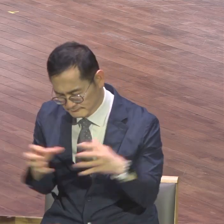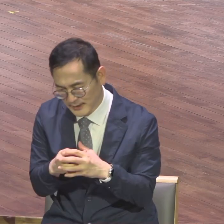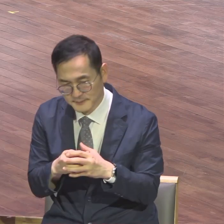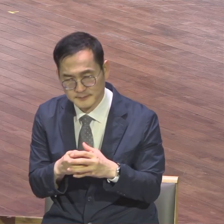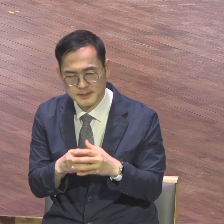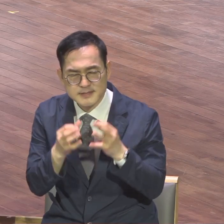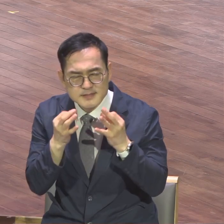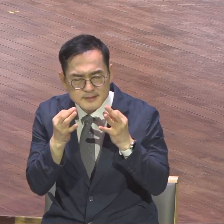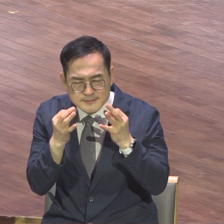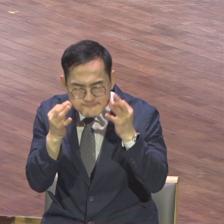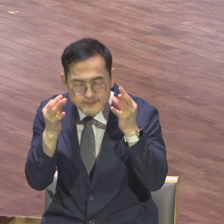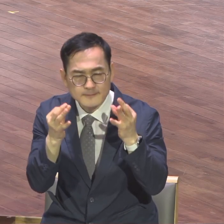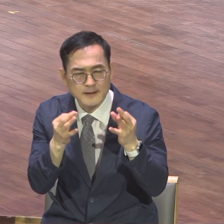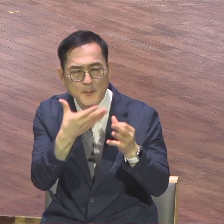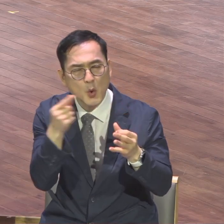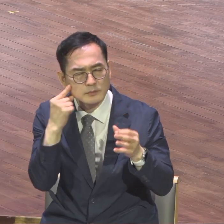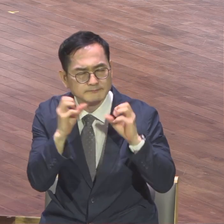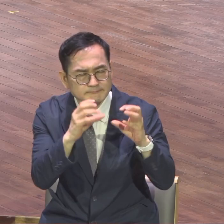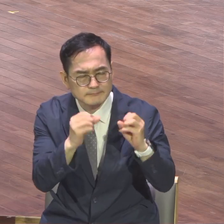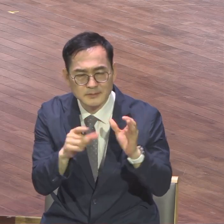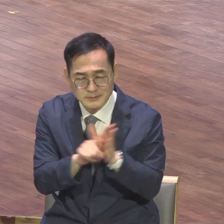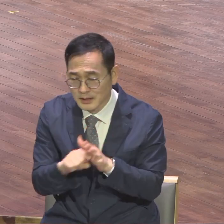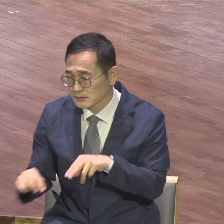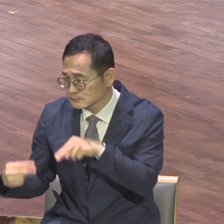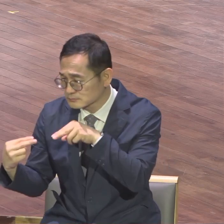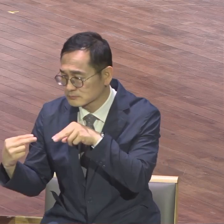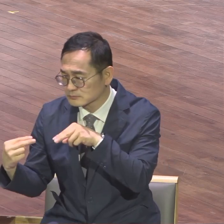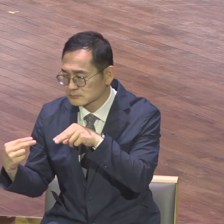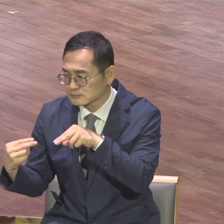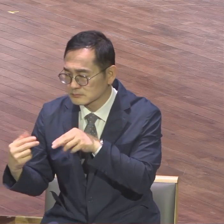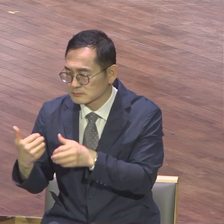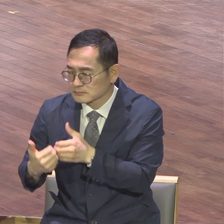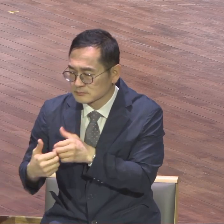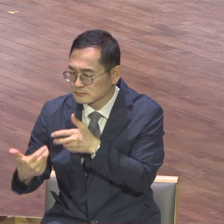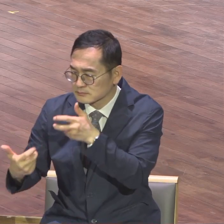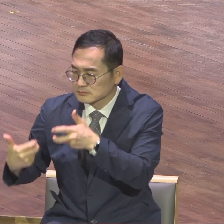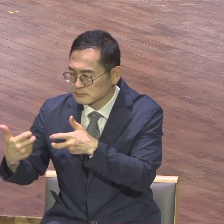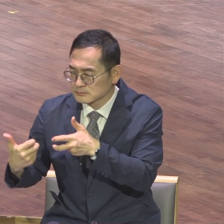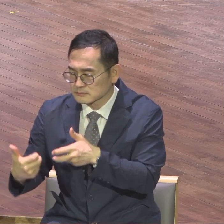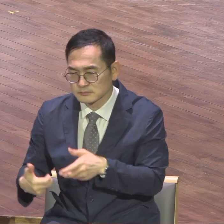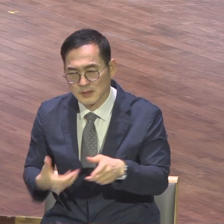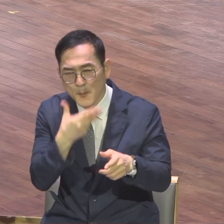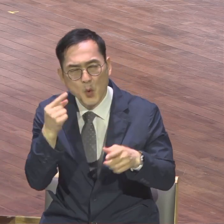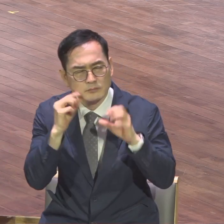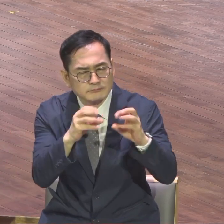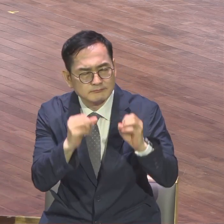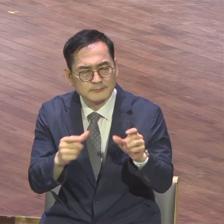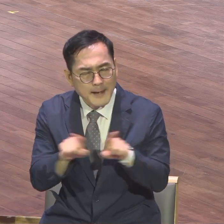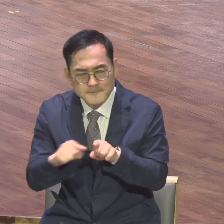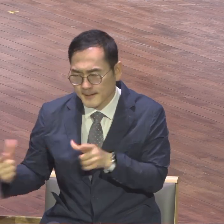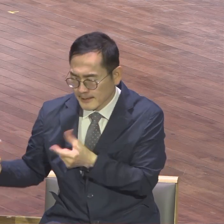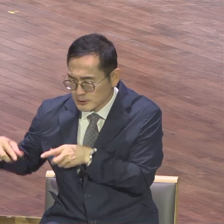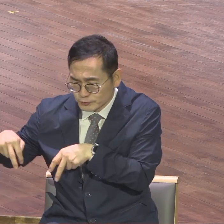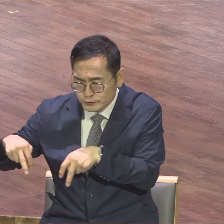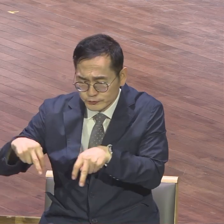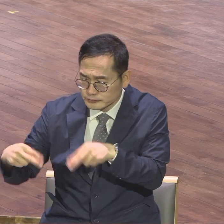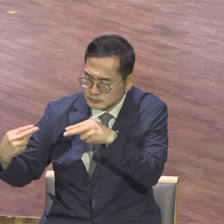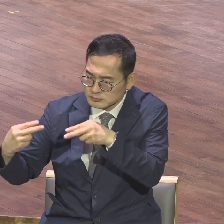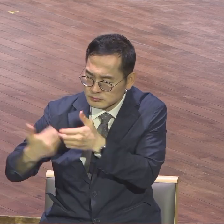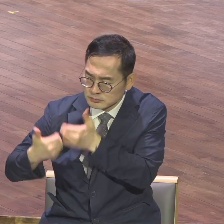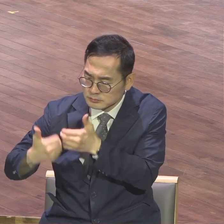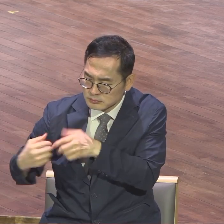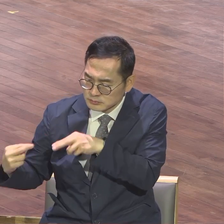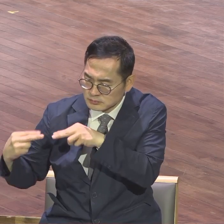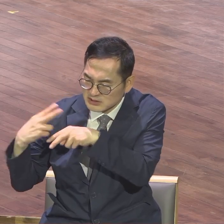살면서도 이 옆에 동역자들하고 하나가 안 되고 평생 동역 개념이 없으면 억울하잖아요. 누가 시킨